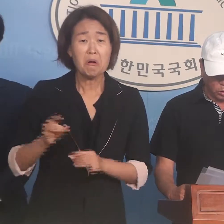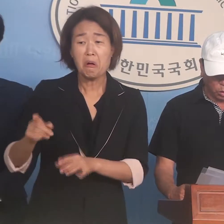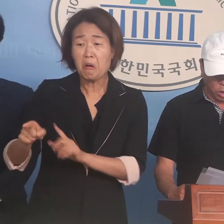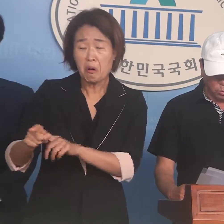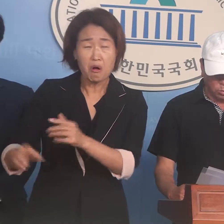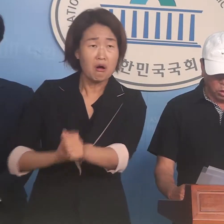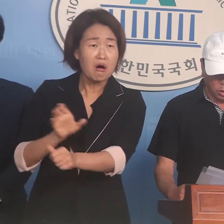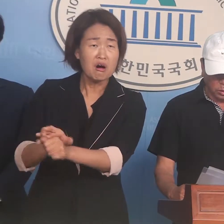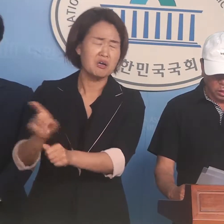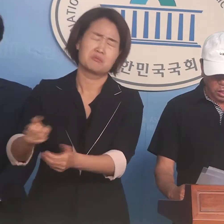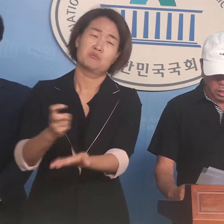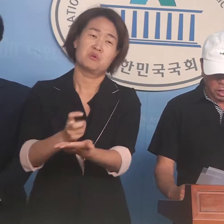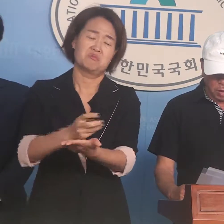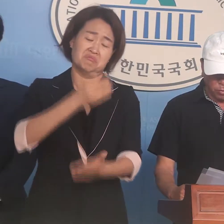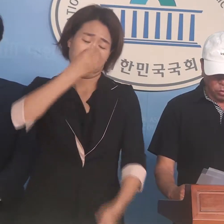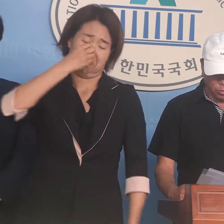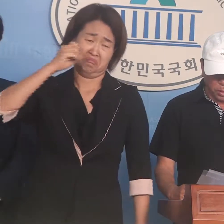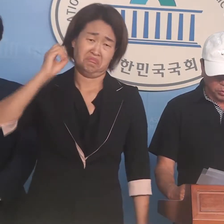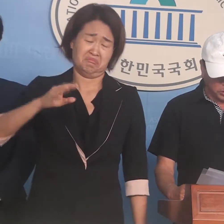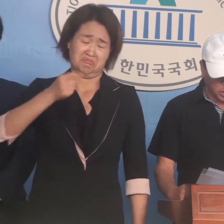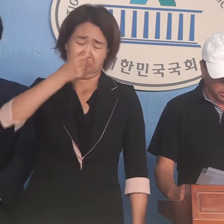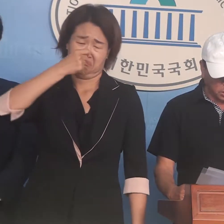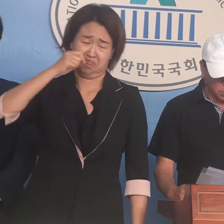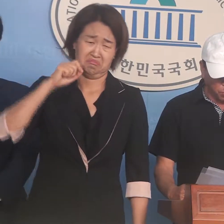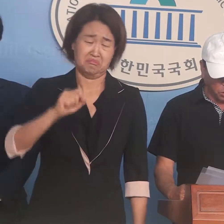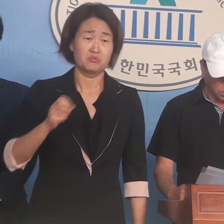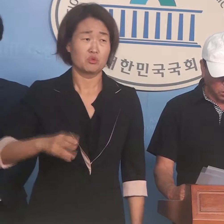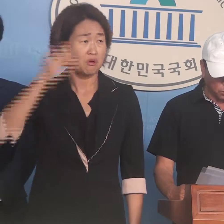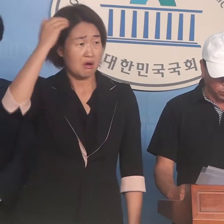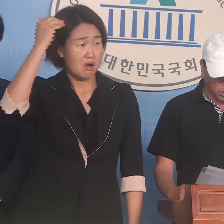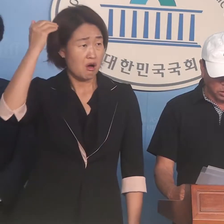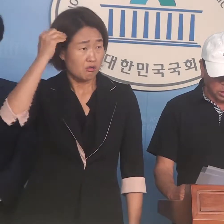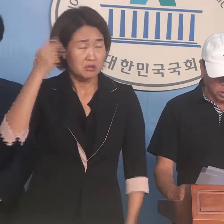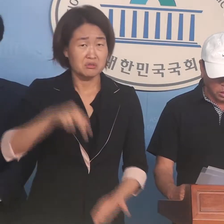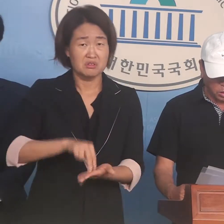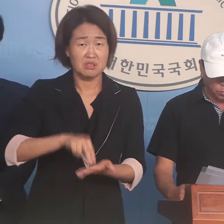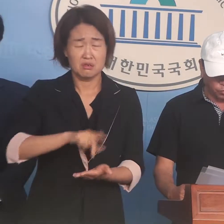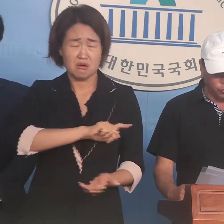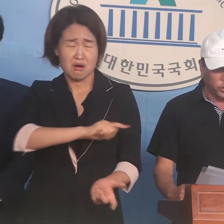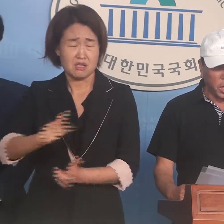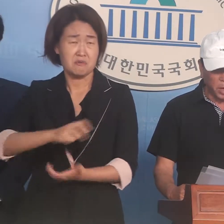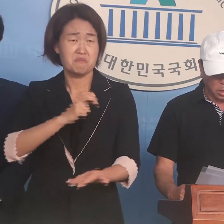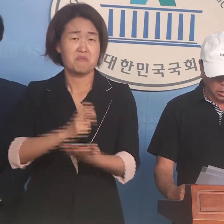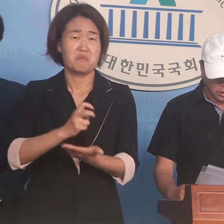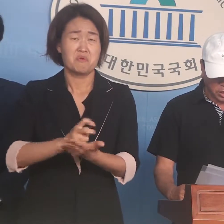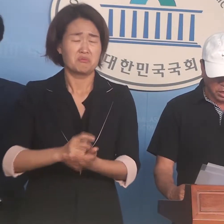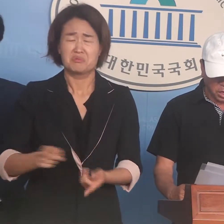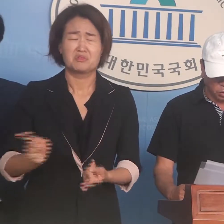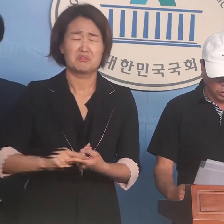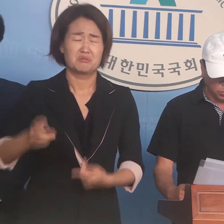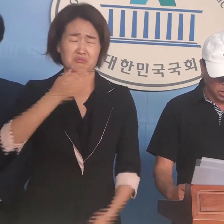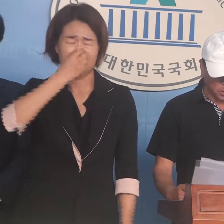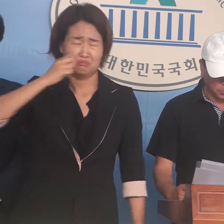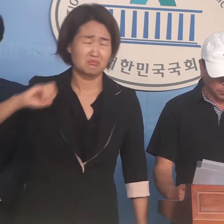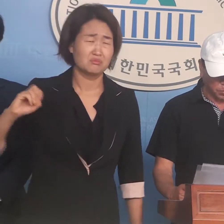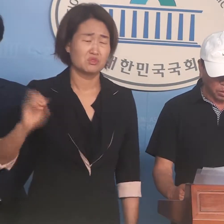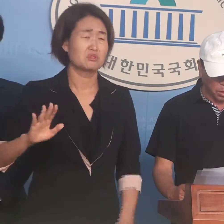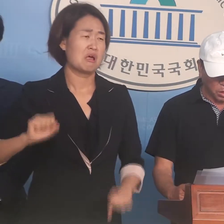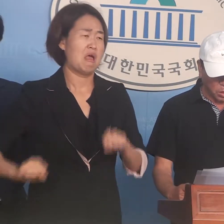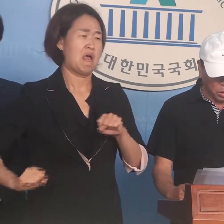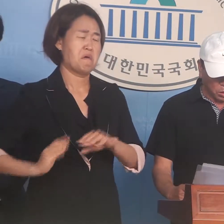무시하고 조롱함은 물론 대한민국 법칙 체계의 근본을 부정하는 행위를 무차별 자행하고 있습니다.